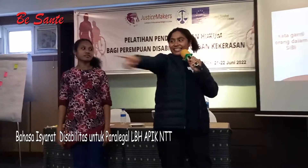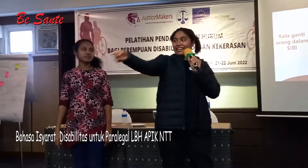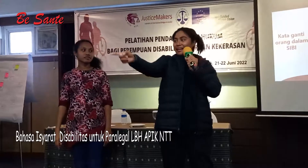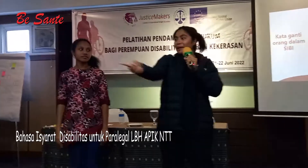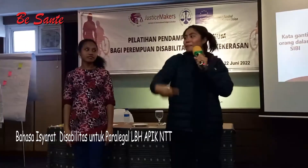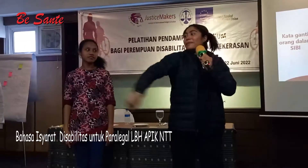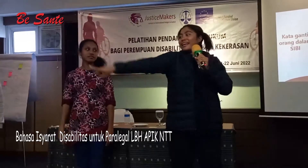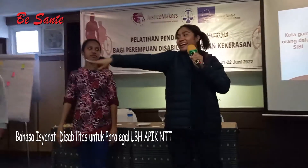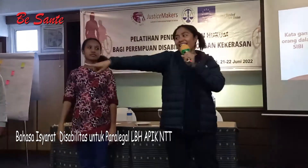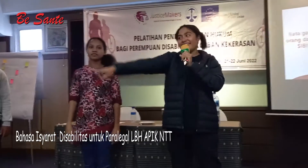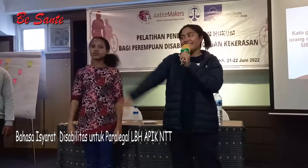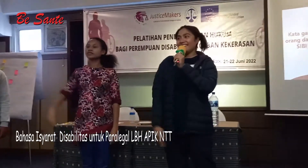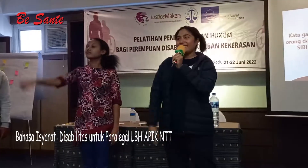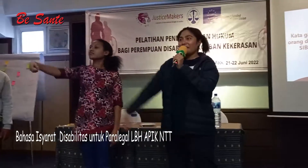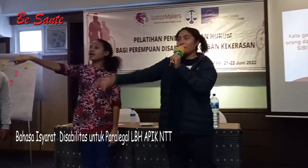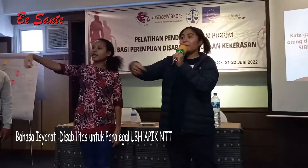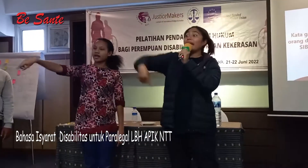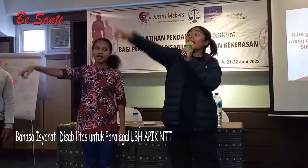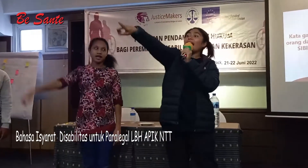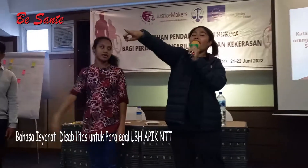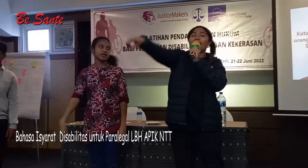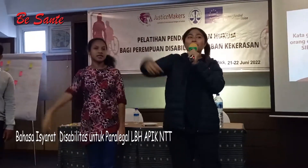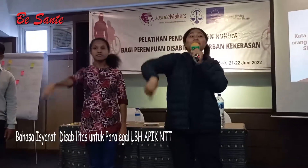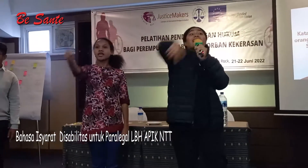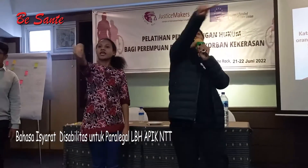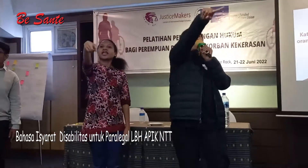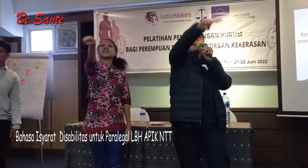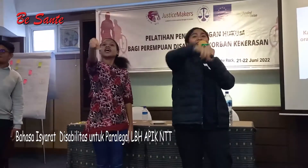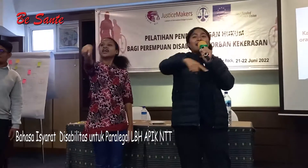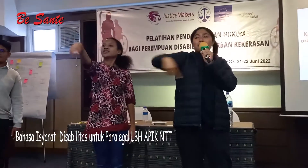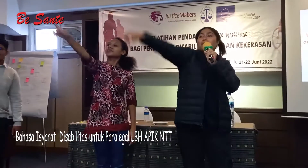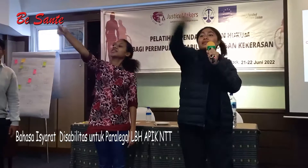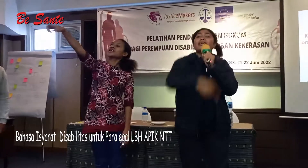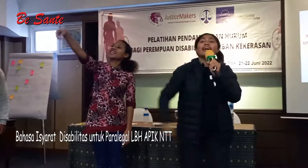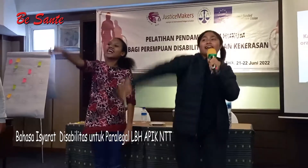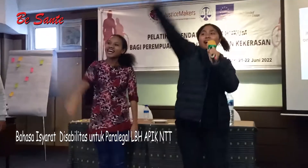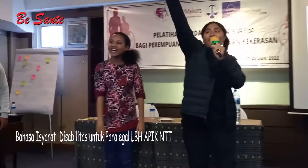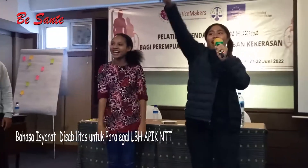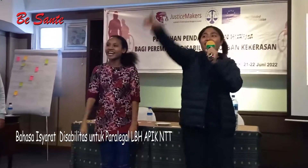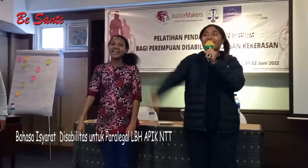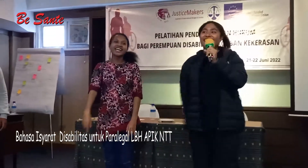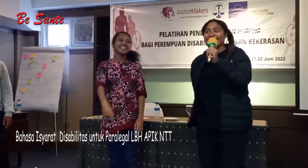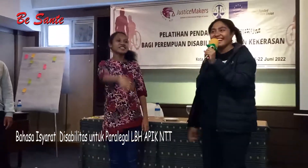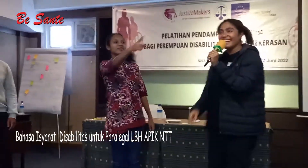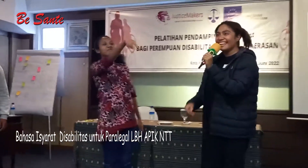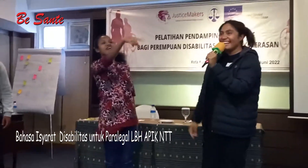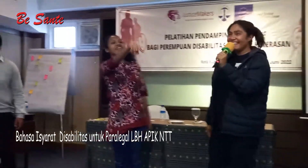sana mereka. Mereka, mereka, mereka. Putarnya